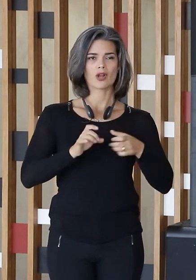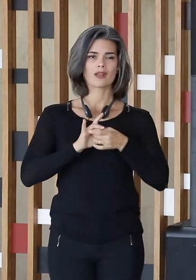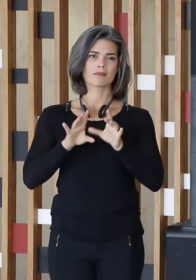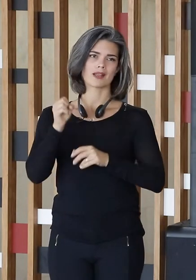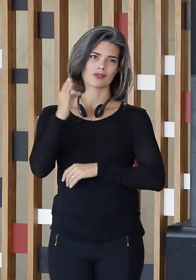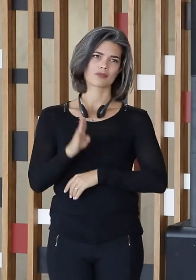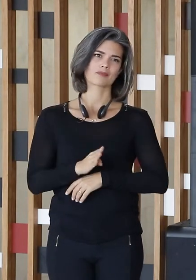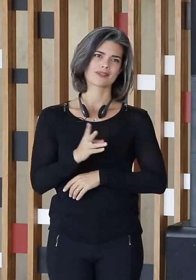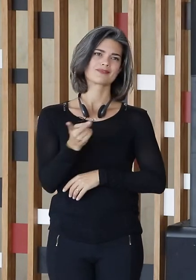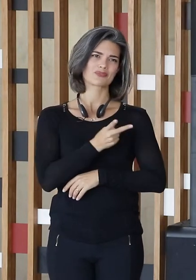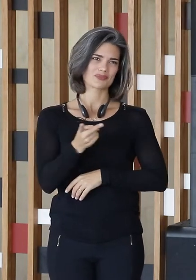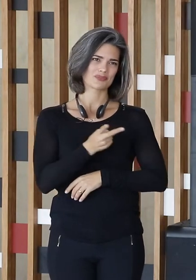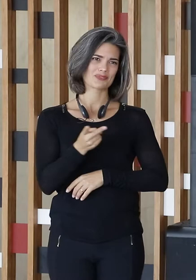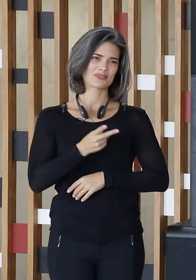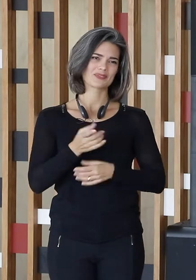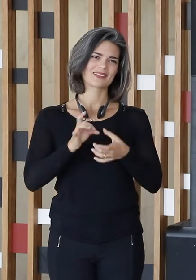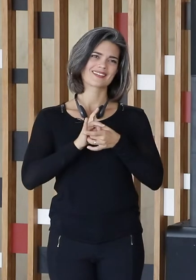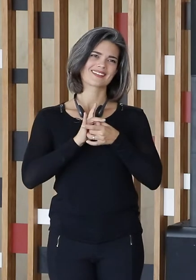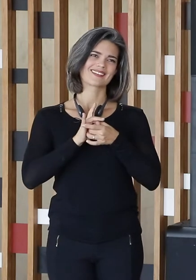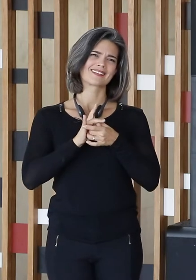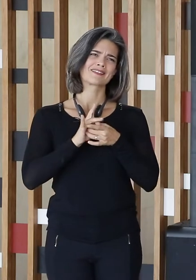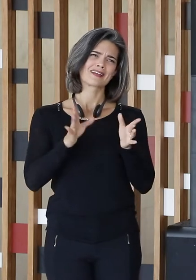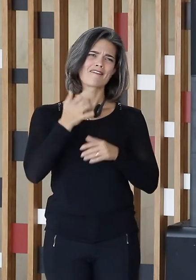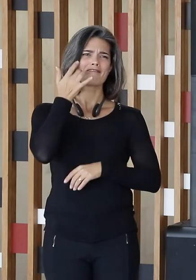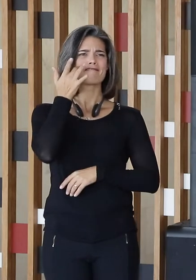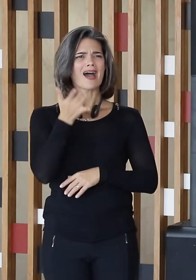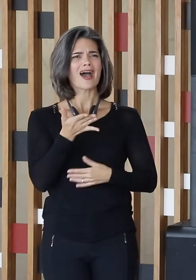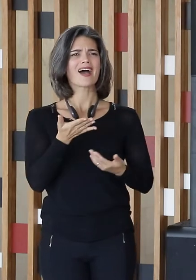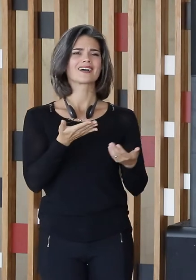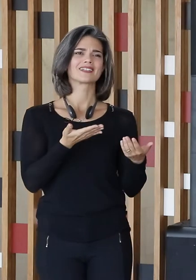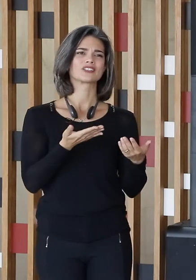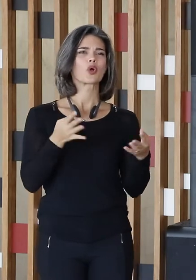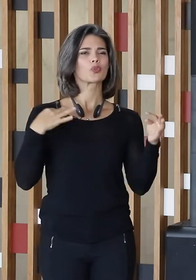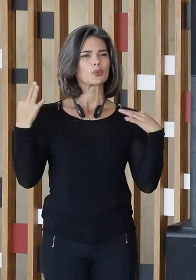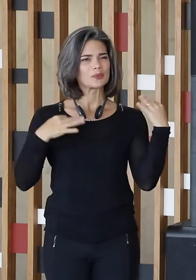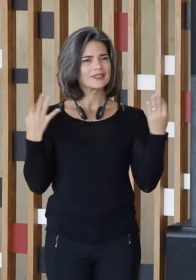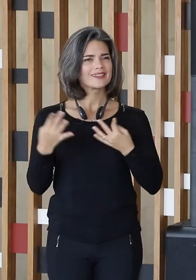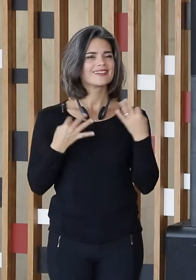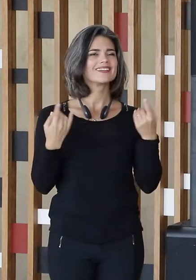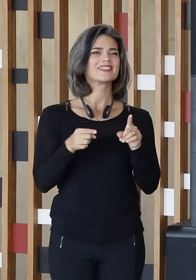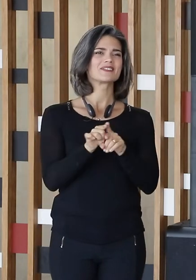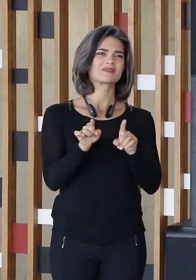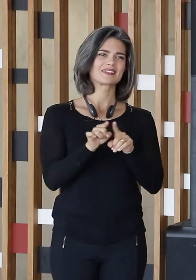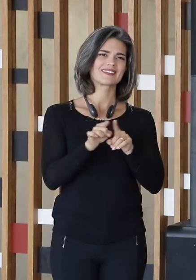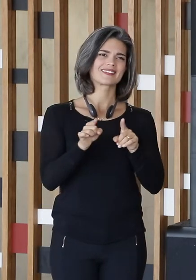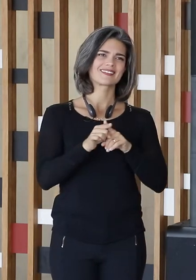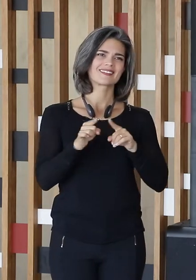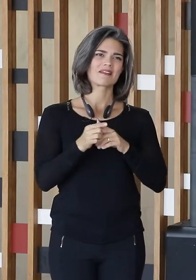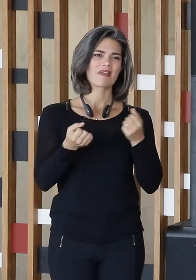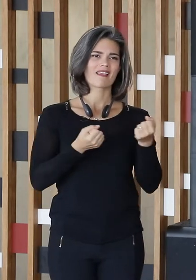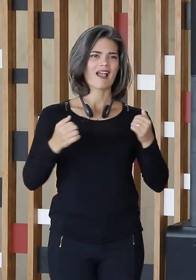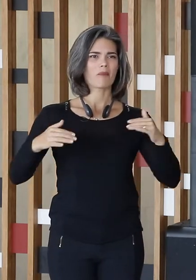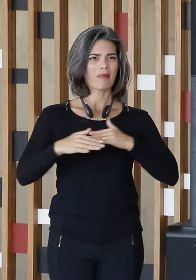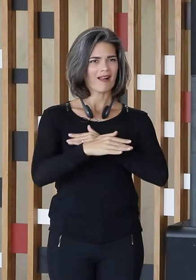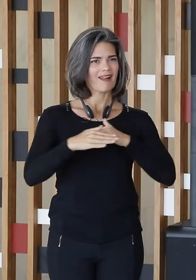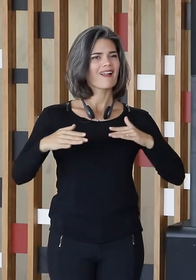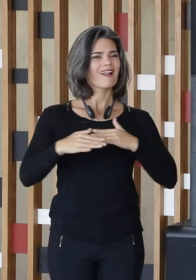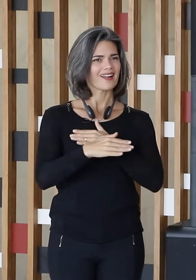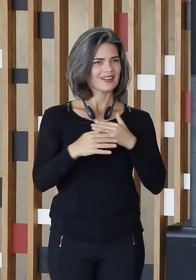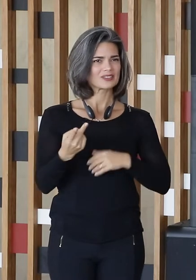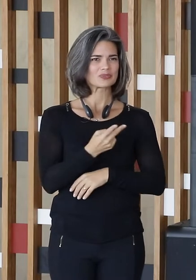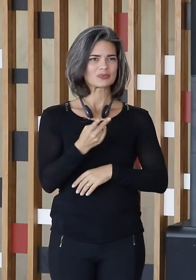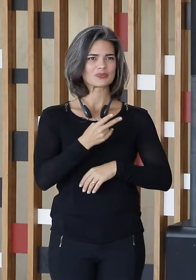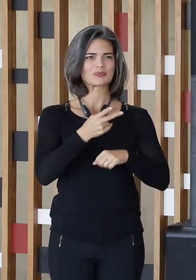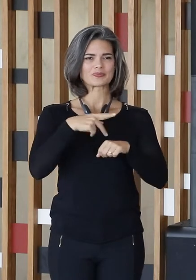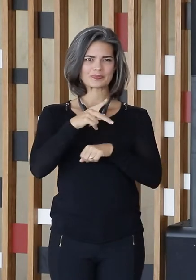o que facilita muito o turismo, facilita muito também aí o tráfego entre os